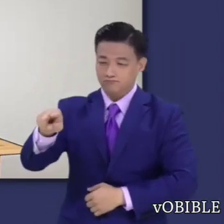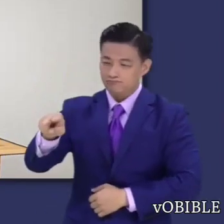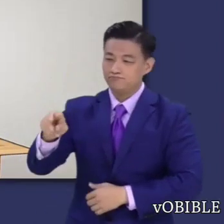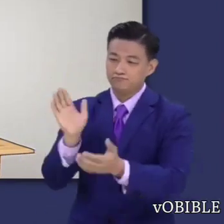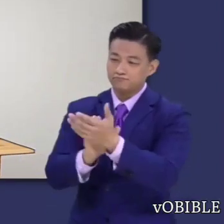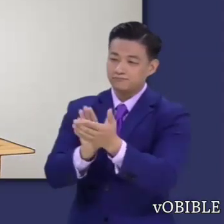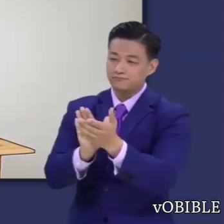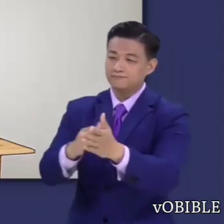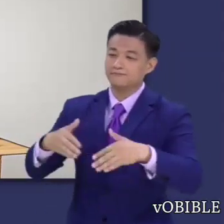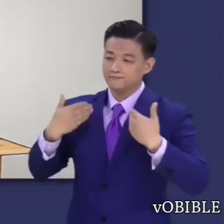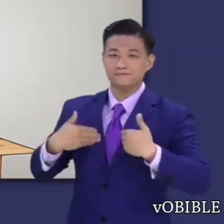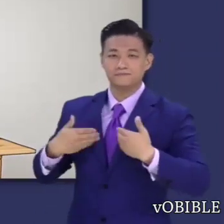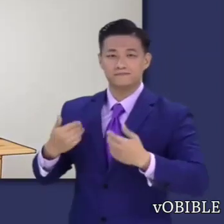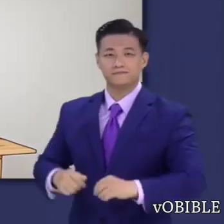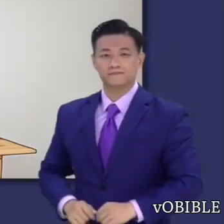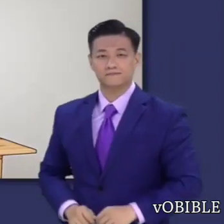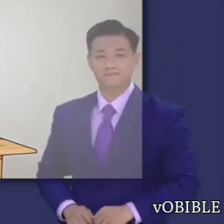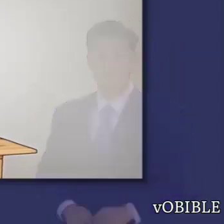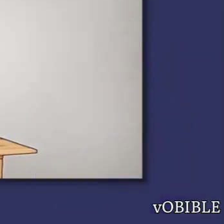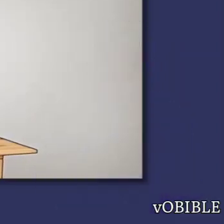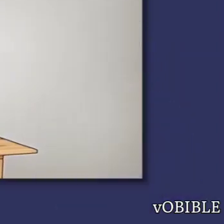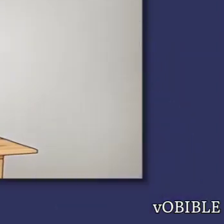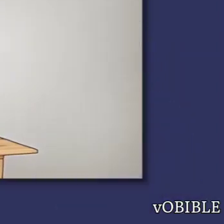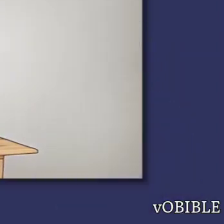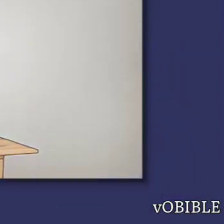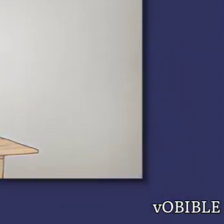旅费。该由显然这样做